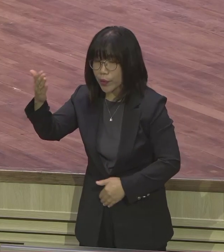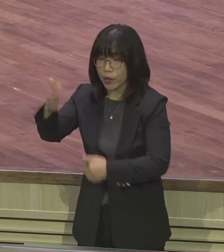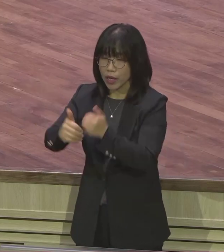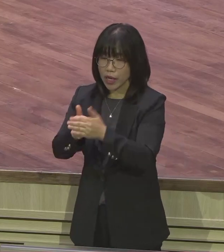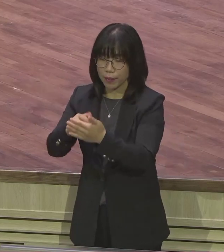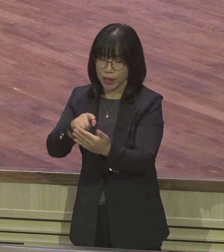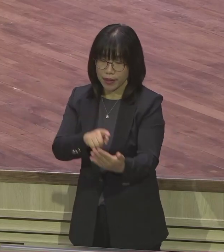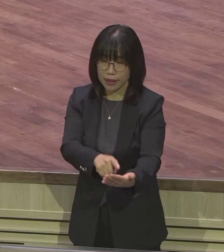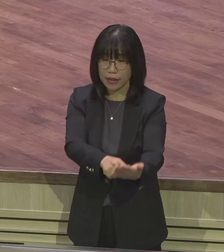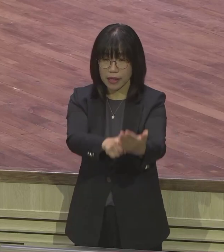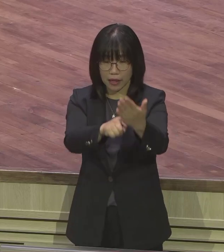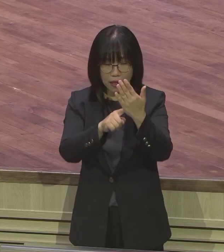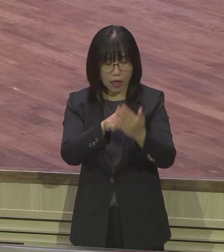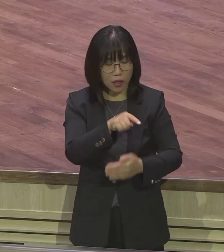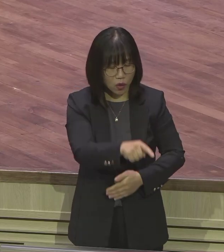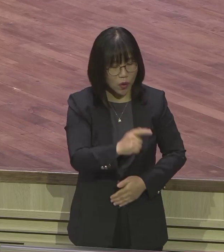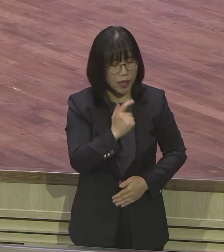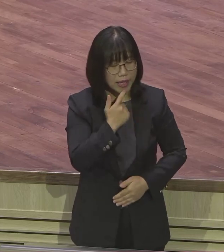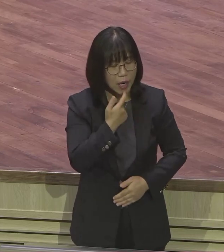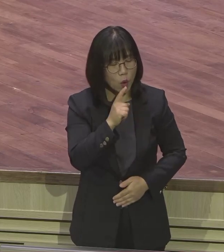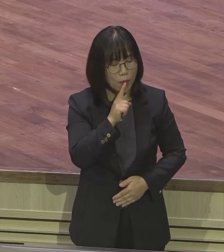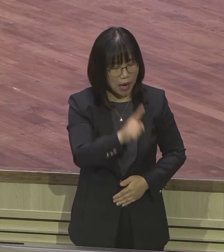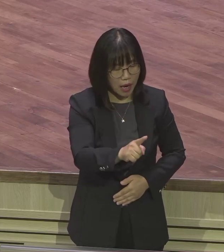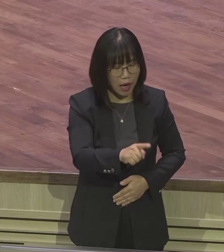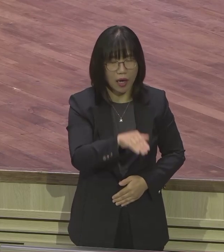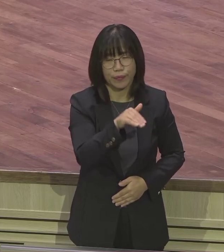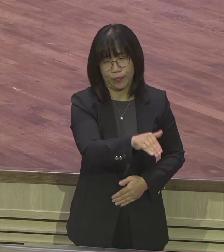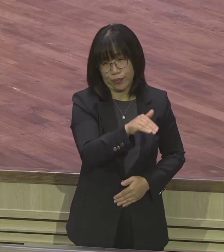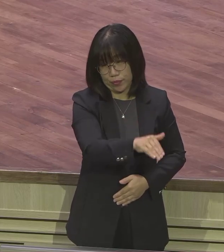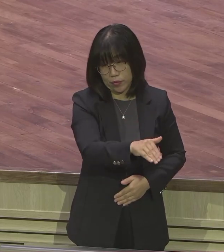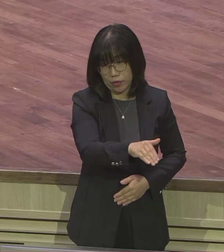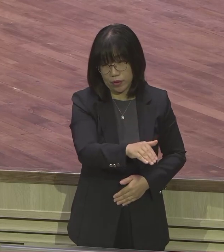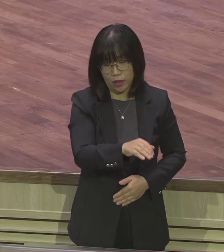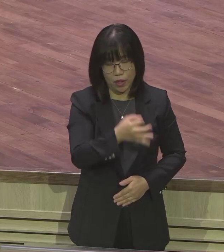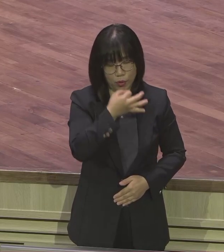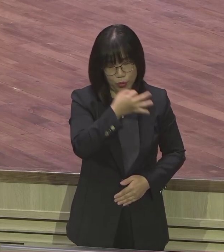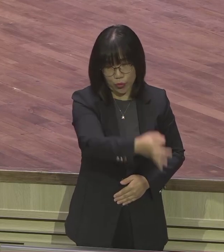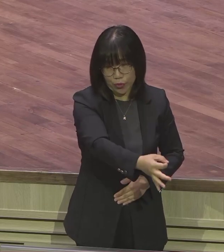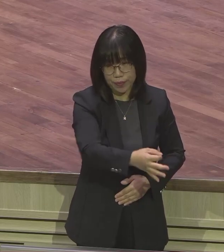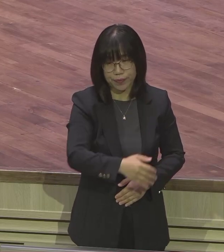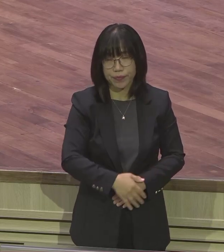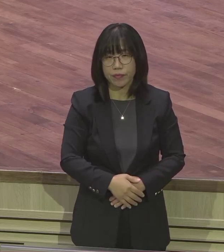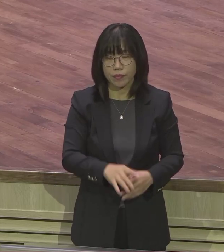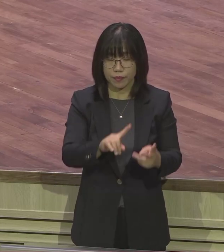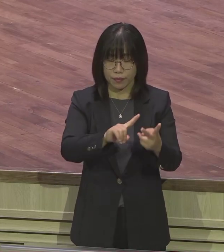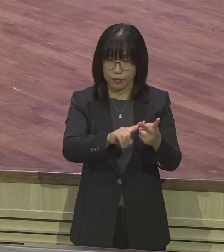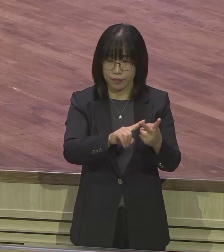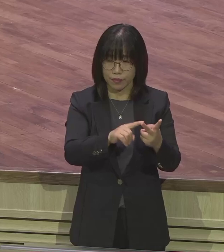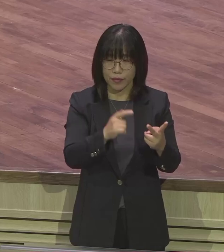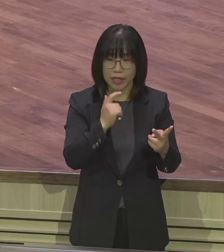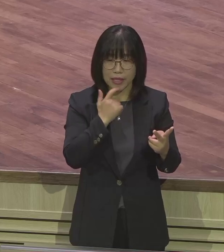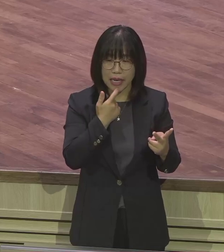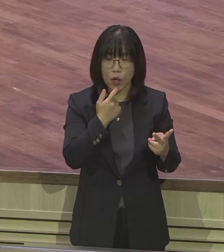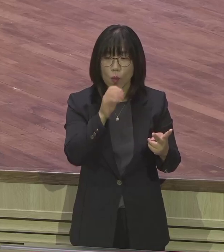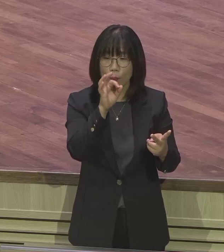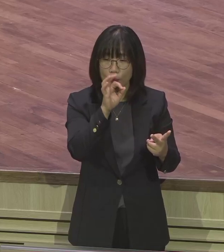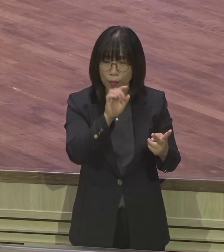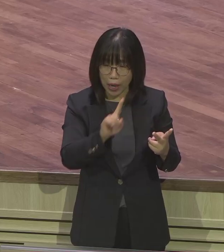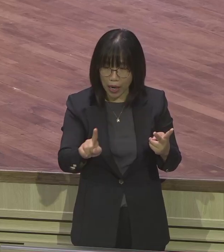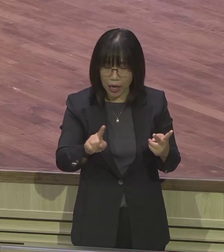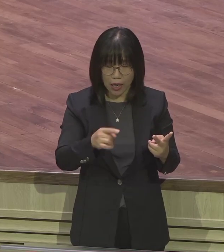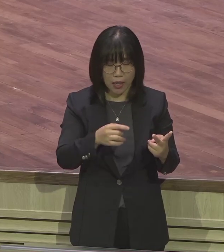이스라엘이 아니라 야곱아라고 말씀을 했어요. 야곱아, 야곱아. 이것은요 아주 의미가